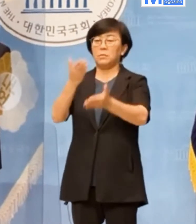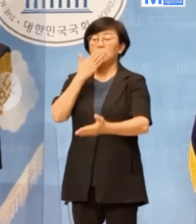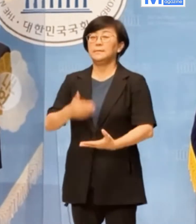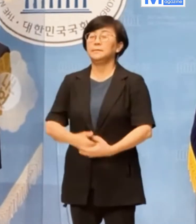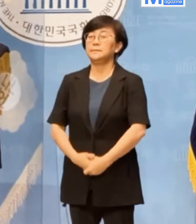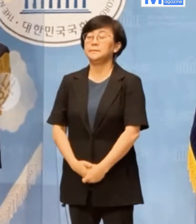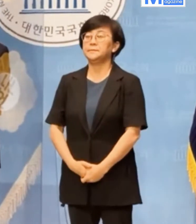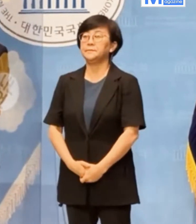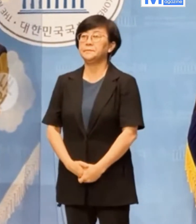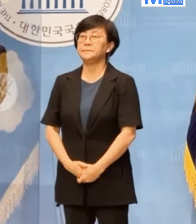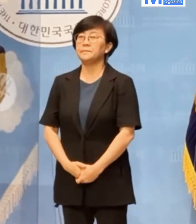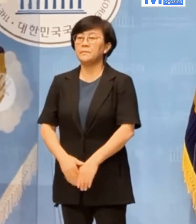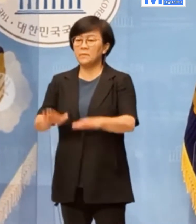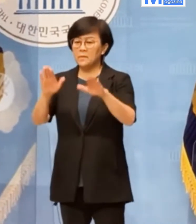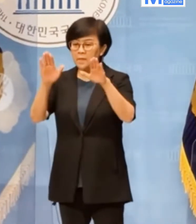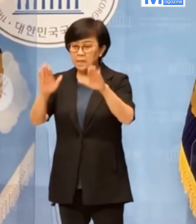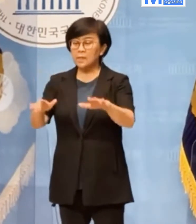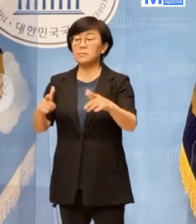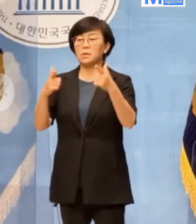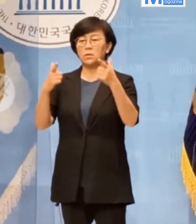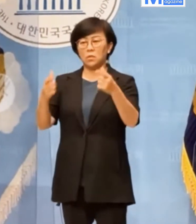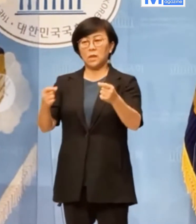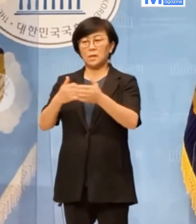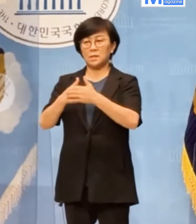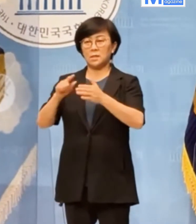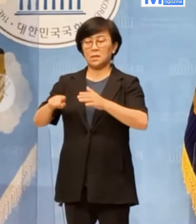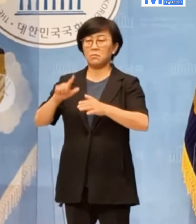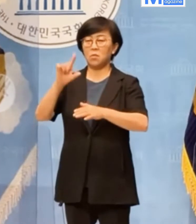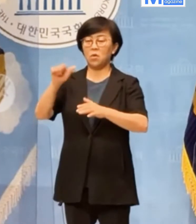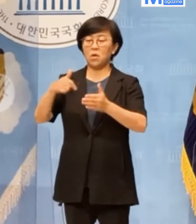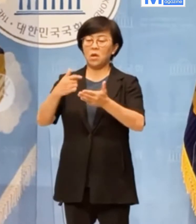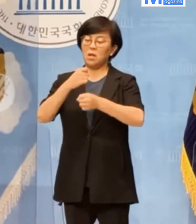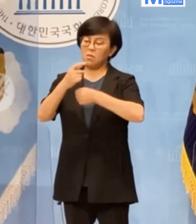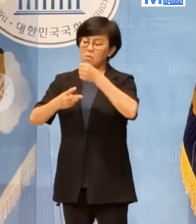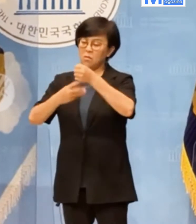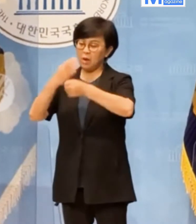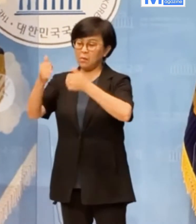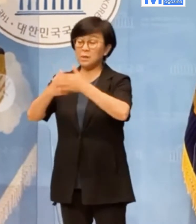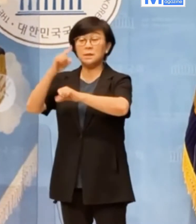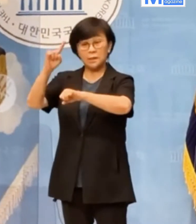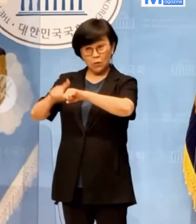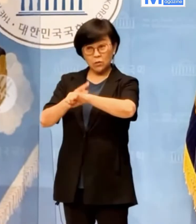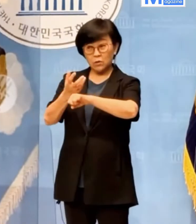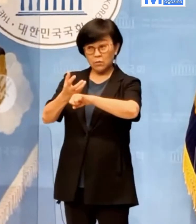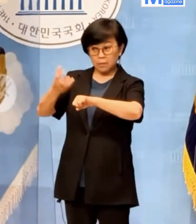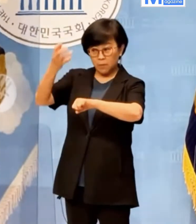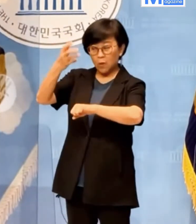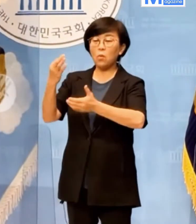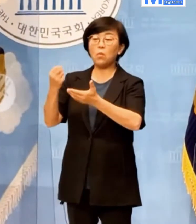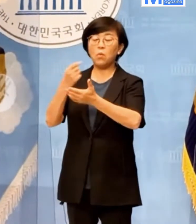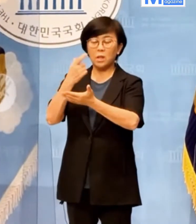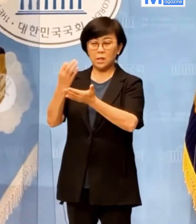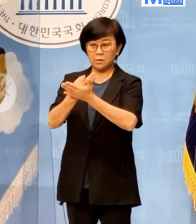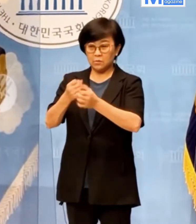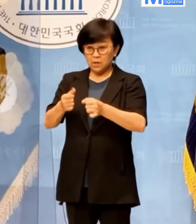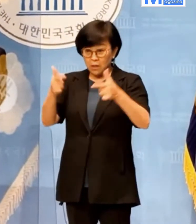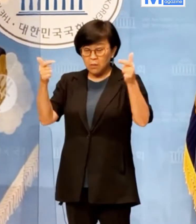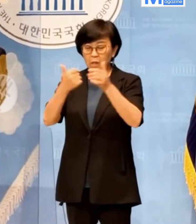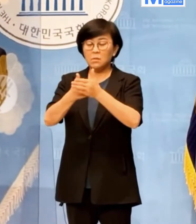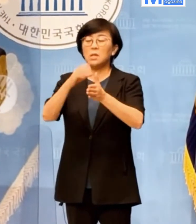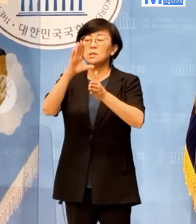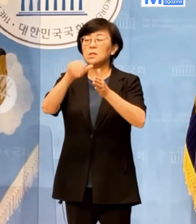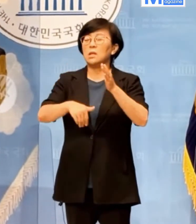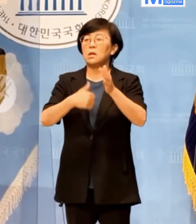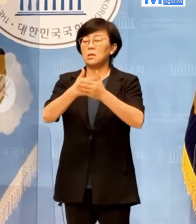있습니다. 현재처럼 나이를 중심으로 한 연공서열 중심 구조에서는 세대 간 갈등,